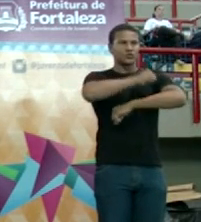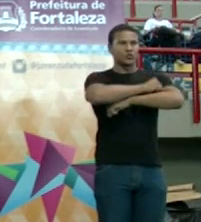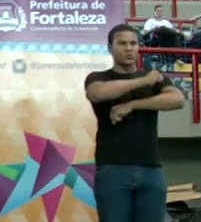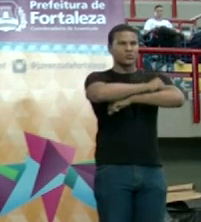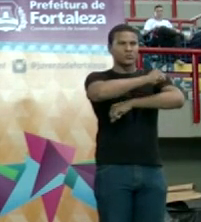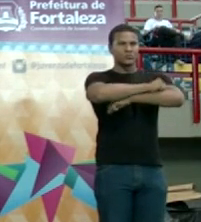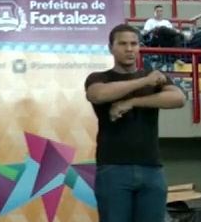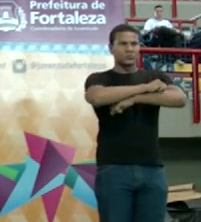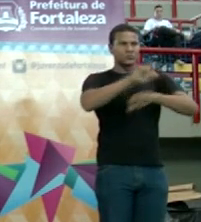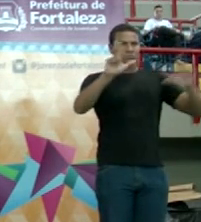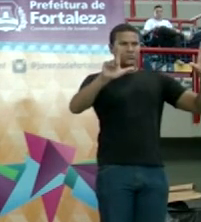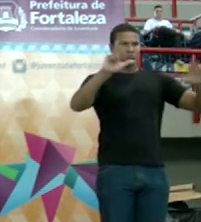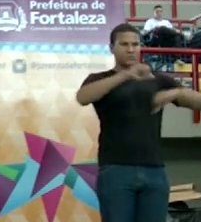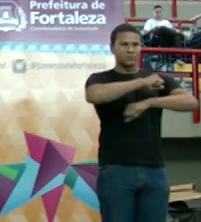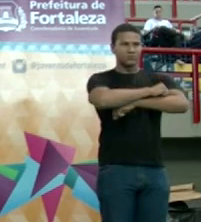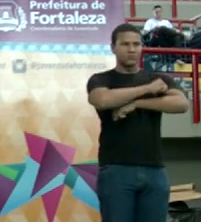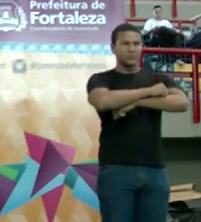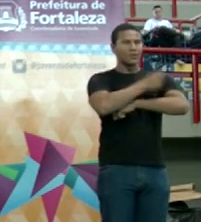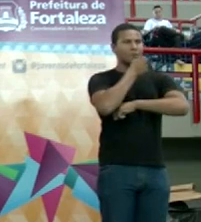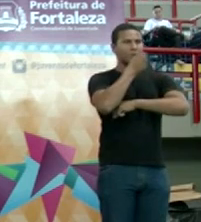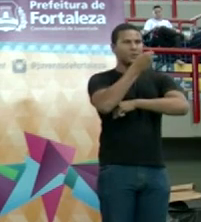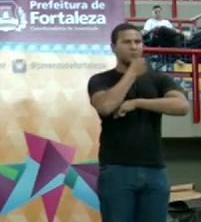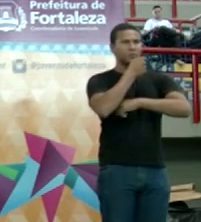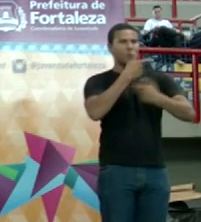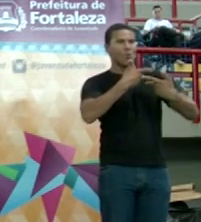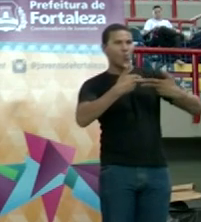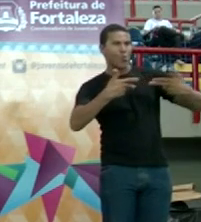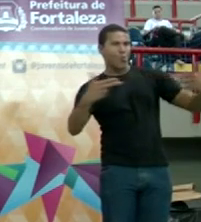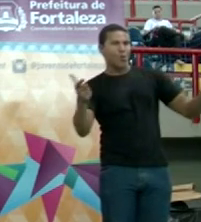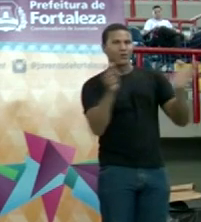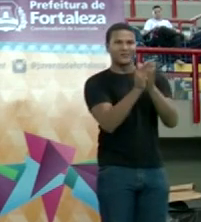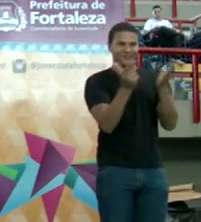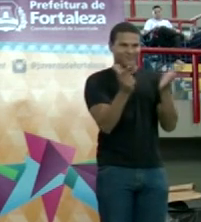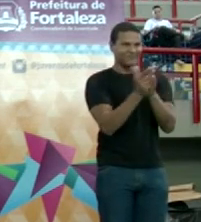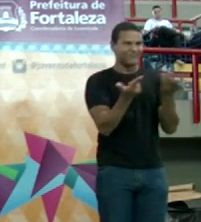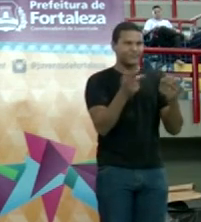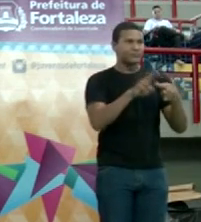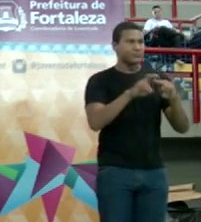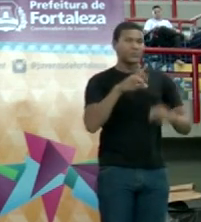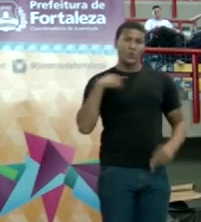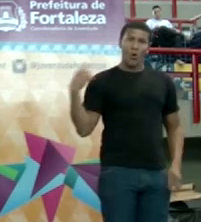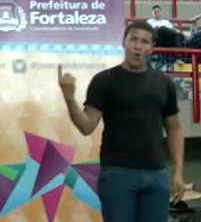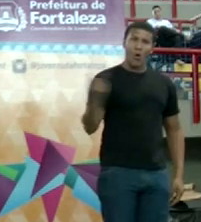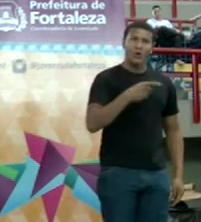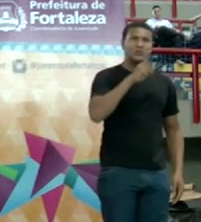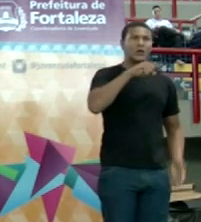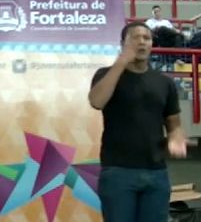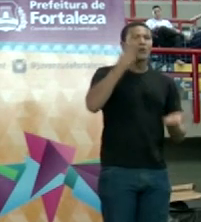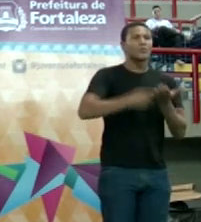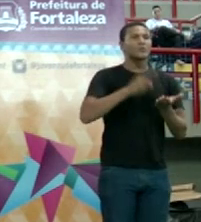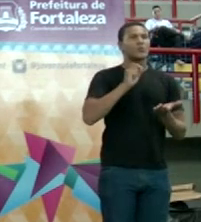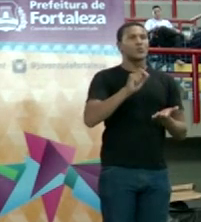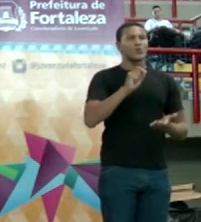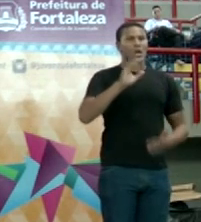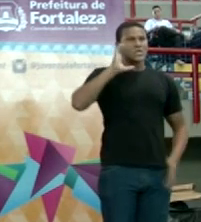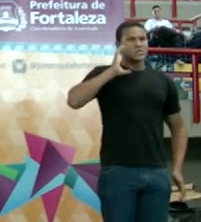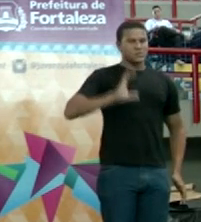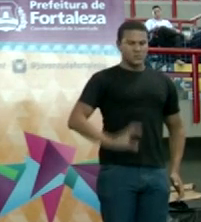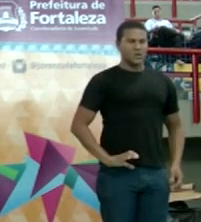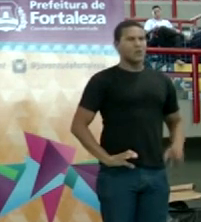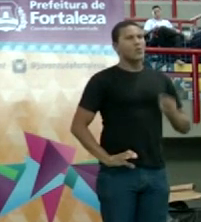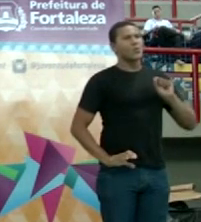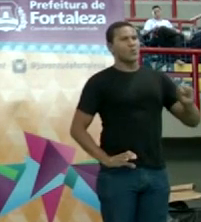nós temos o dever, temos o compromisso como cidadão de estarmos a par do que